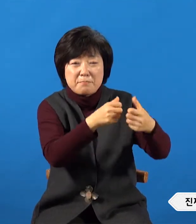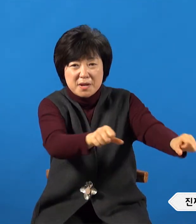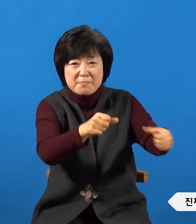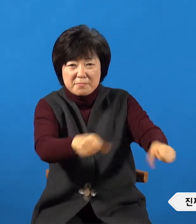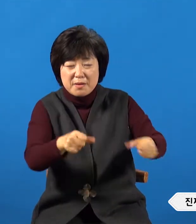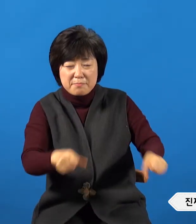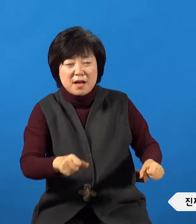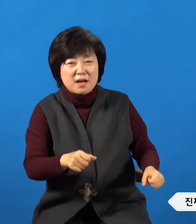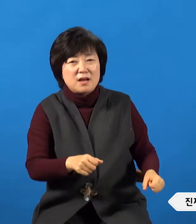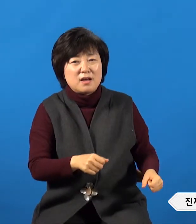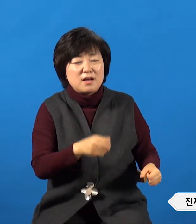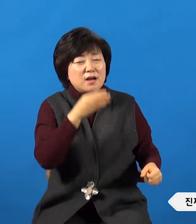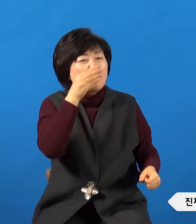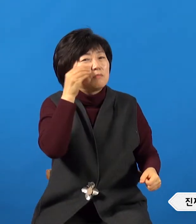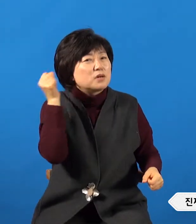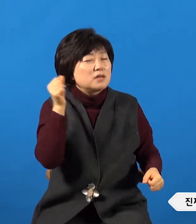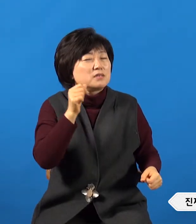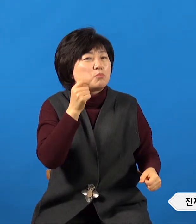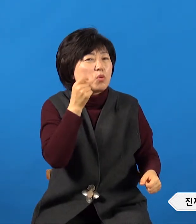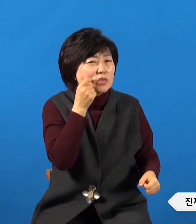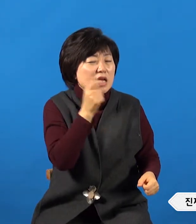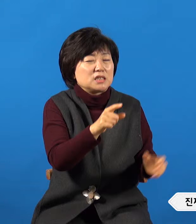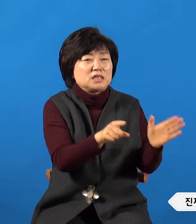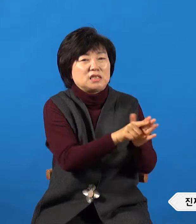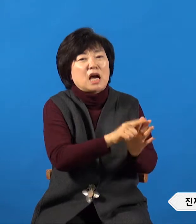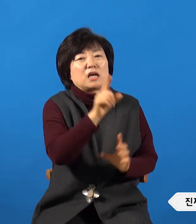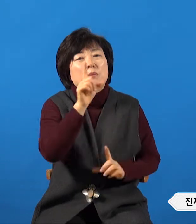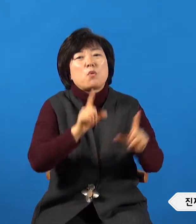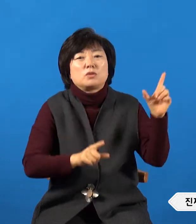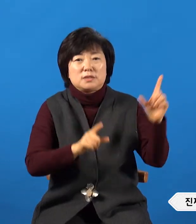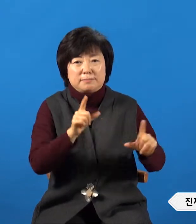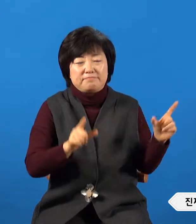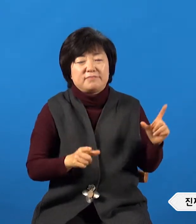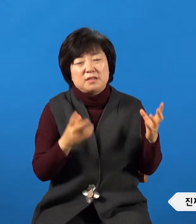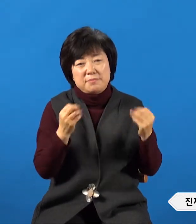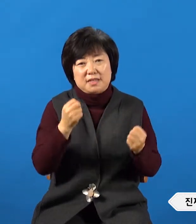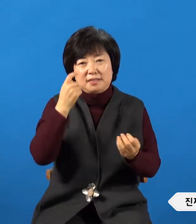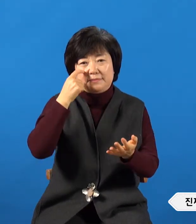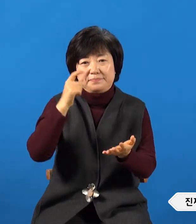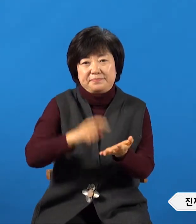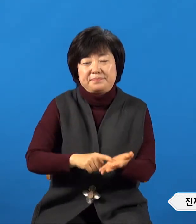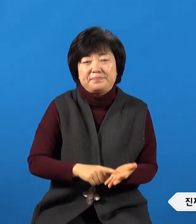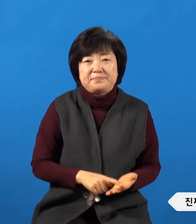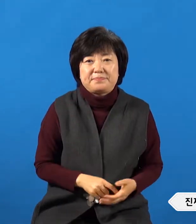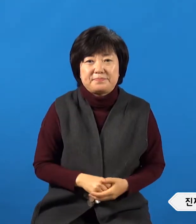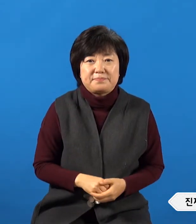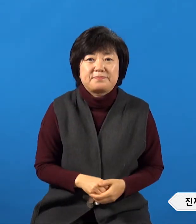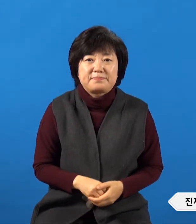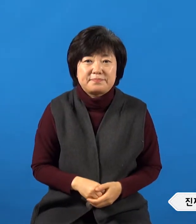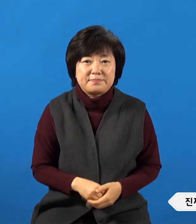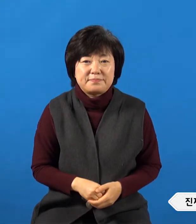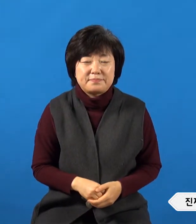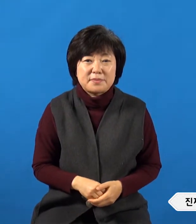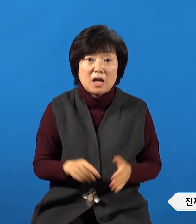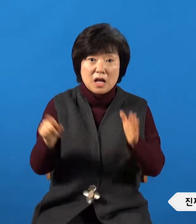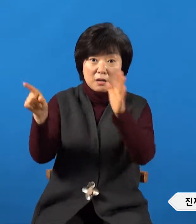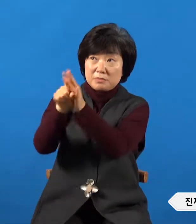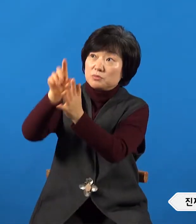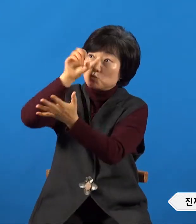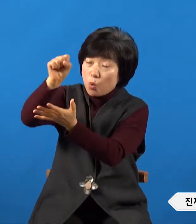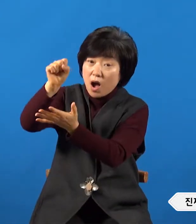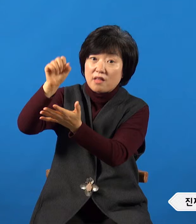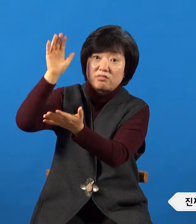못하고 화평하지 못한 신앙인들의 모습을 우리는 얼마나 많이 발견하는지 모릅니다.